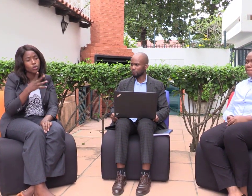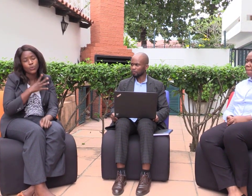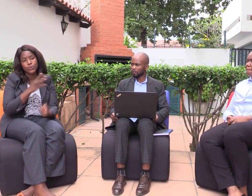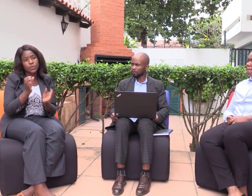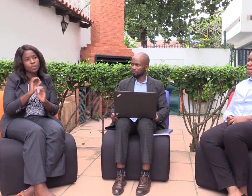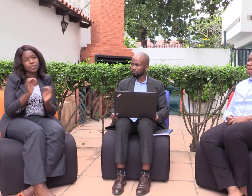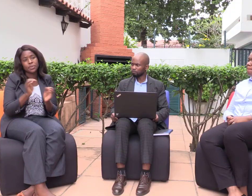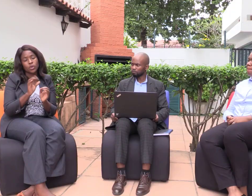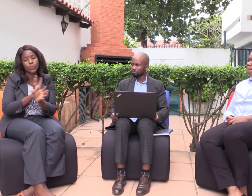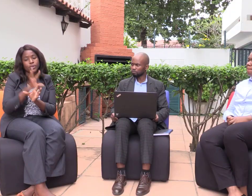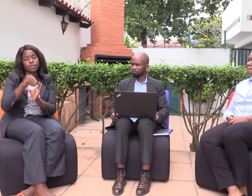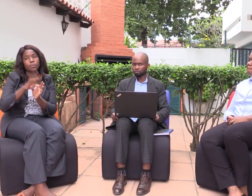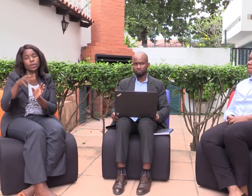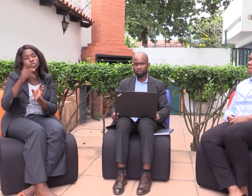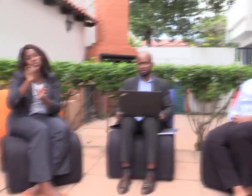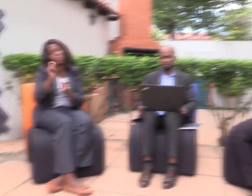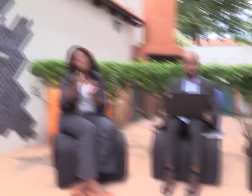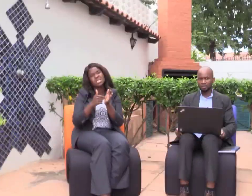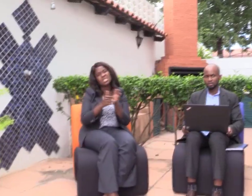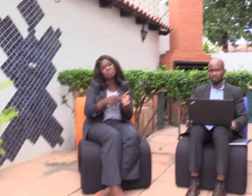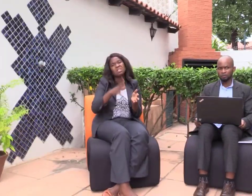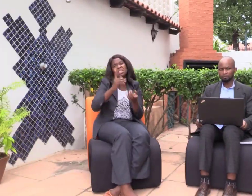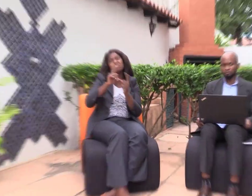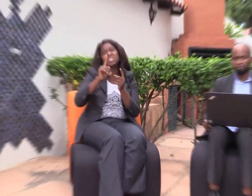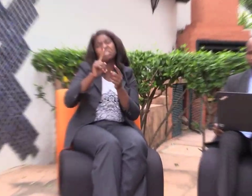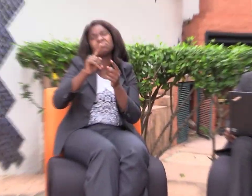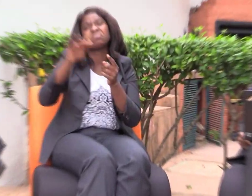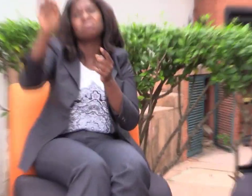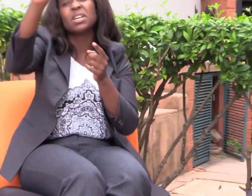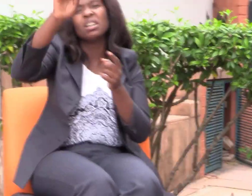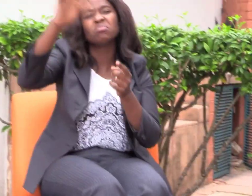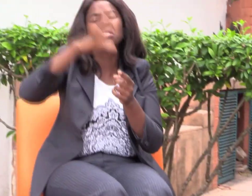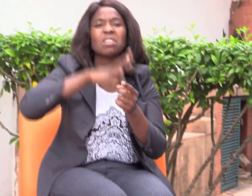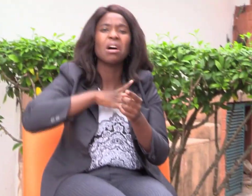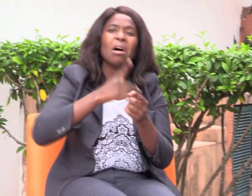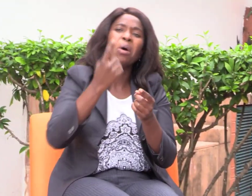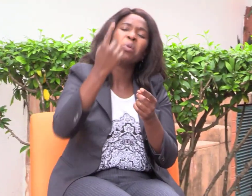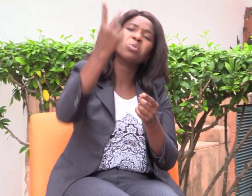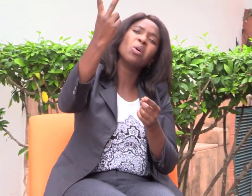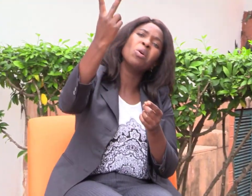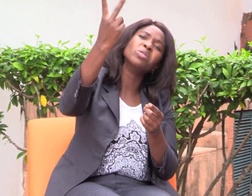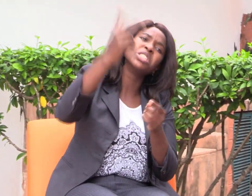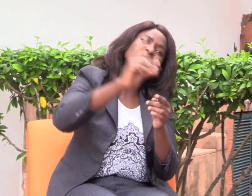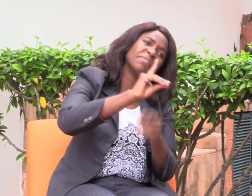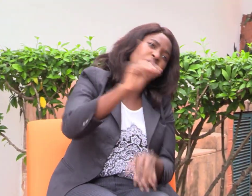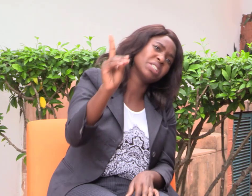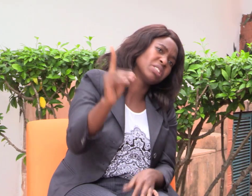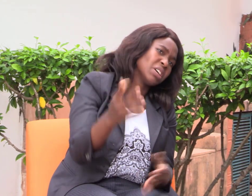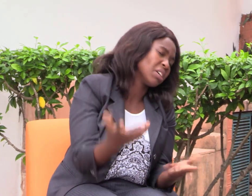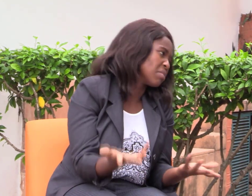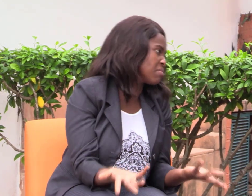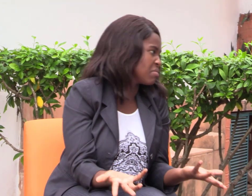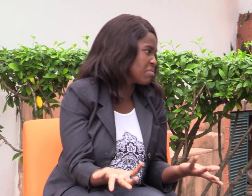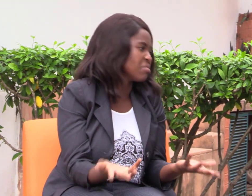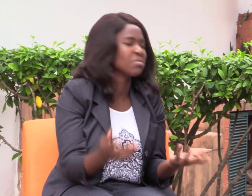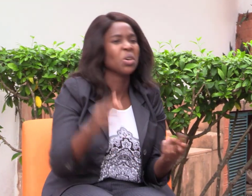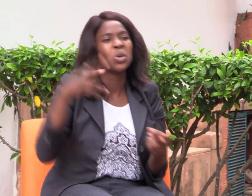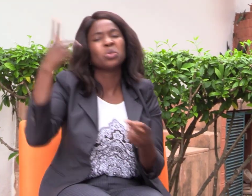Sim. Não temos outra escola, só temos a Escola Josina Machel. Talvez uma e